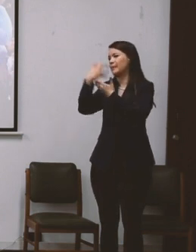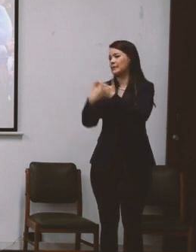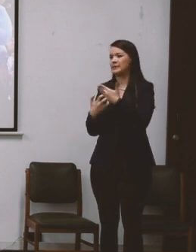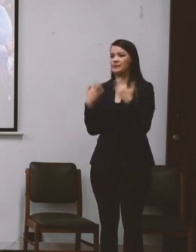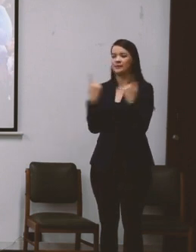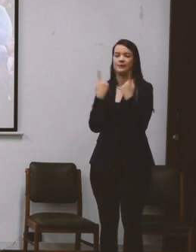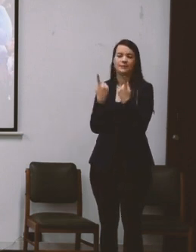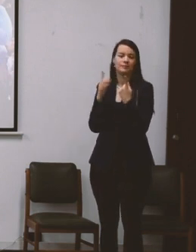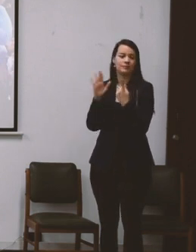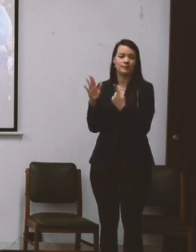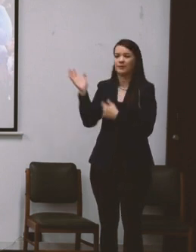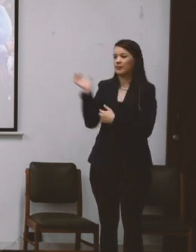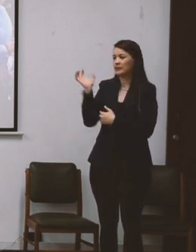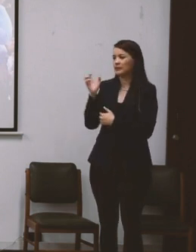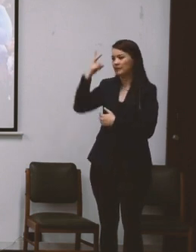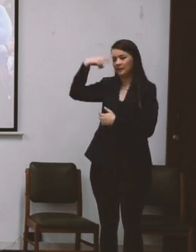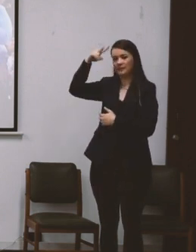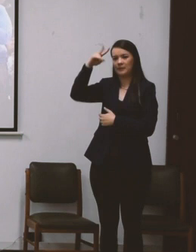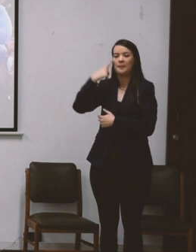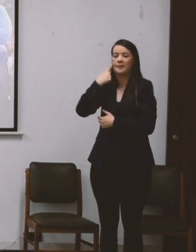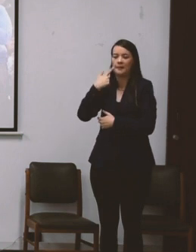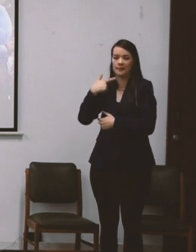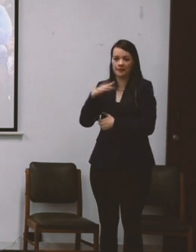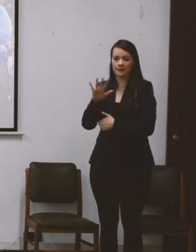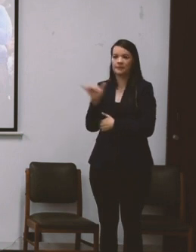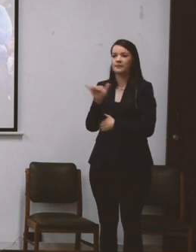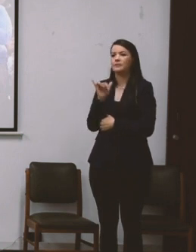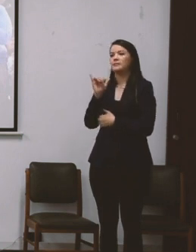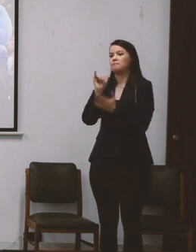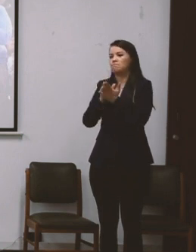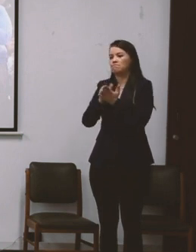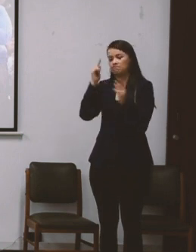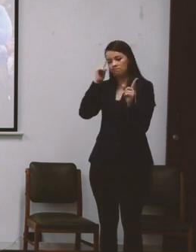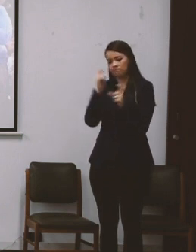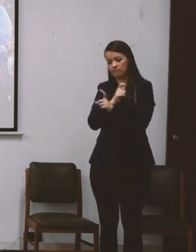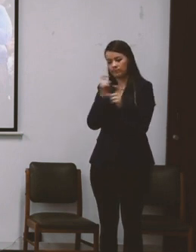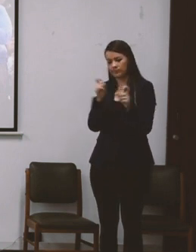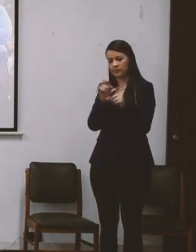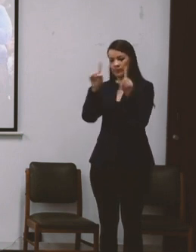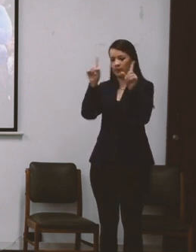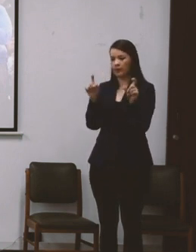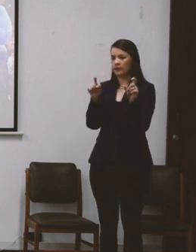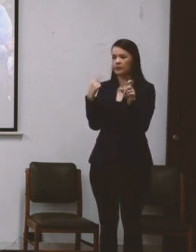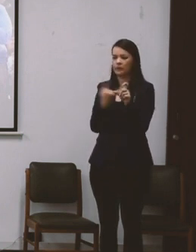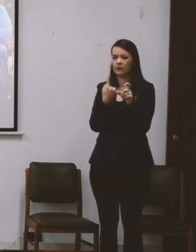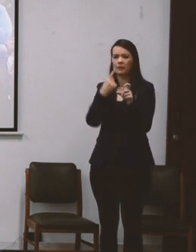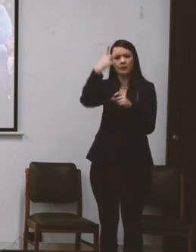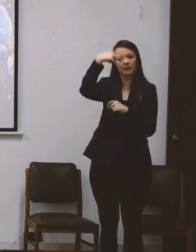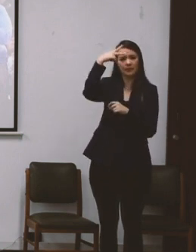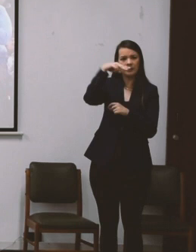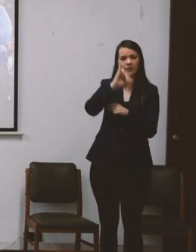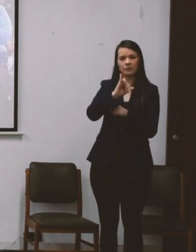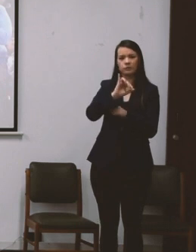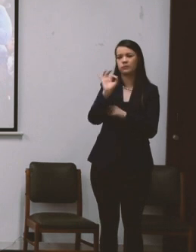de las pensiones en México. Me hace como precisamente pensar en este tema que no solamente tiene que ver con México en sí,